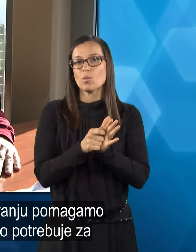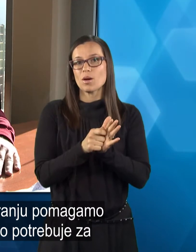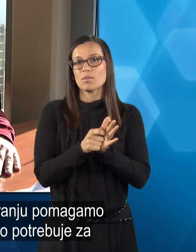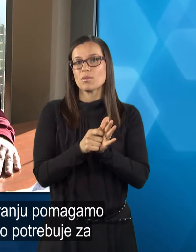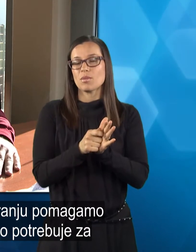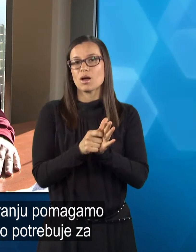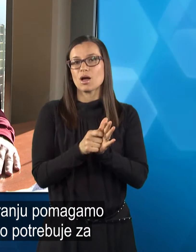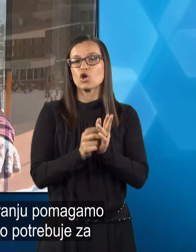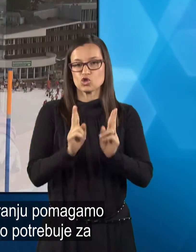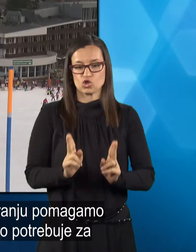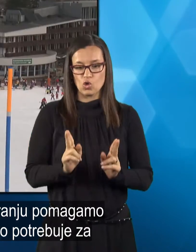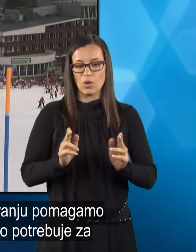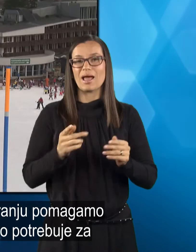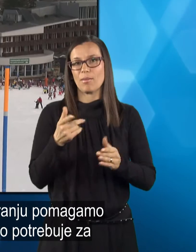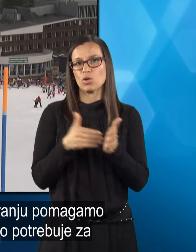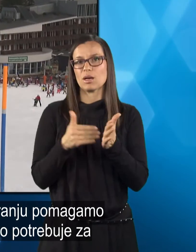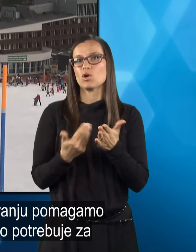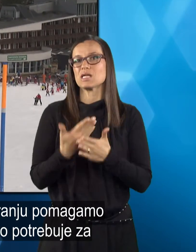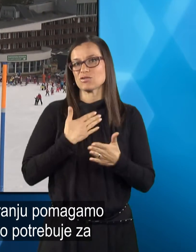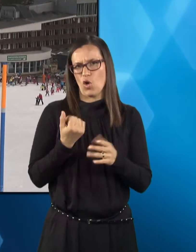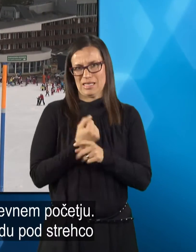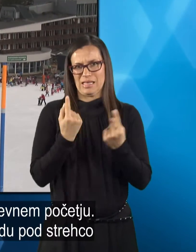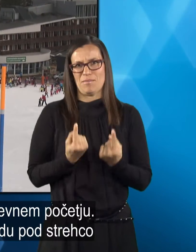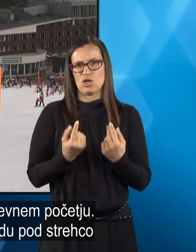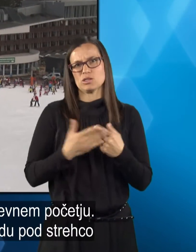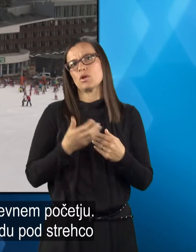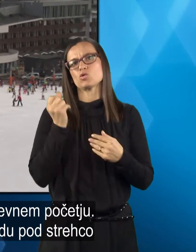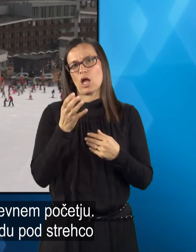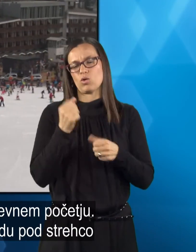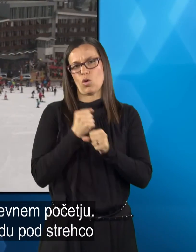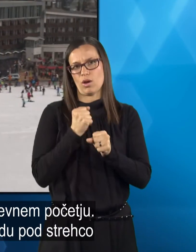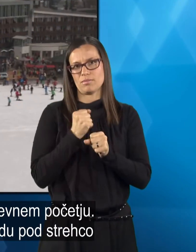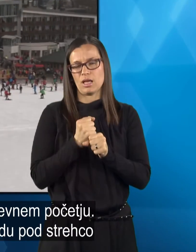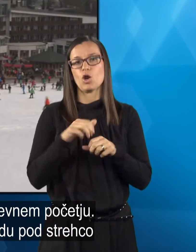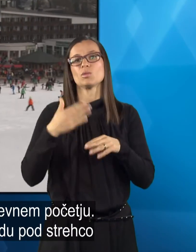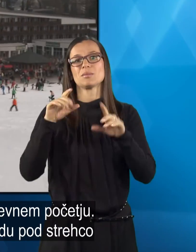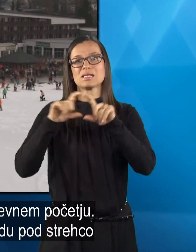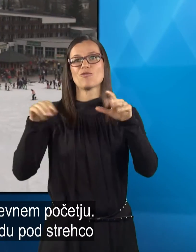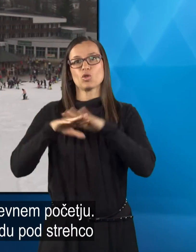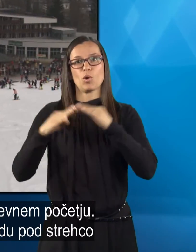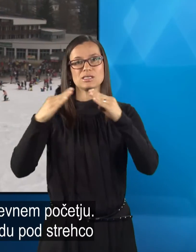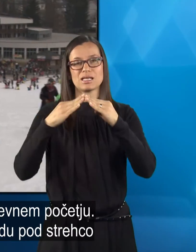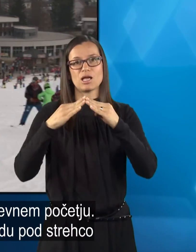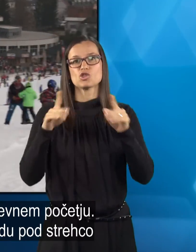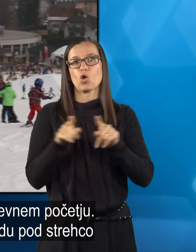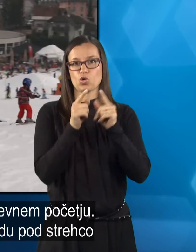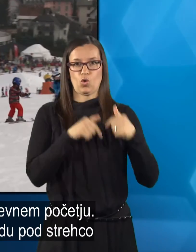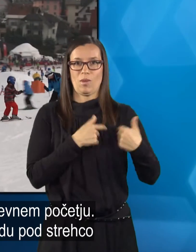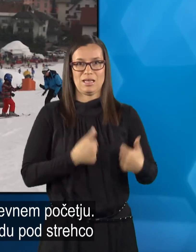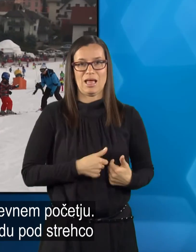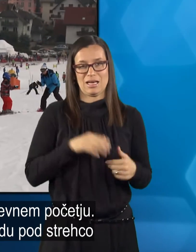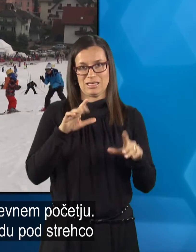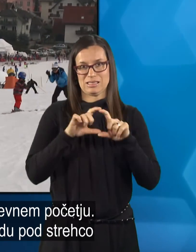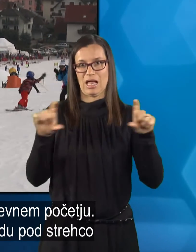potrebuje za svojo stabilnost pri v bistvu vsakodnevnem početju. Potem Zavod Podstrehco kot